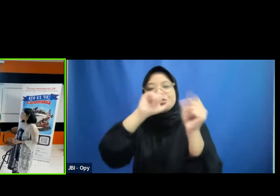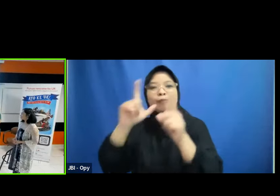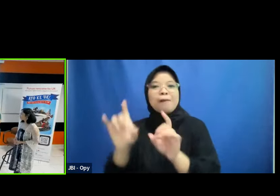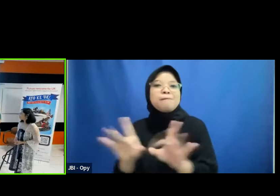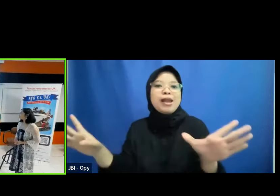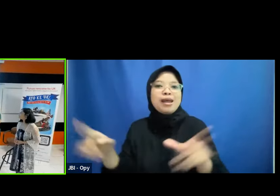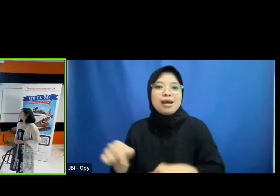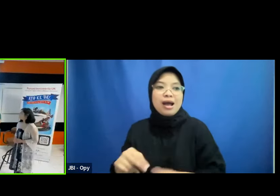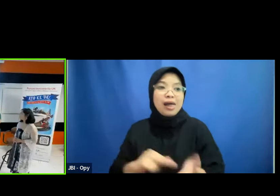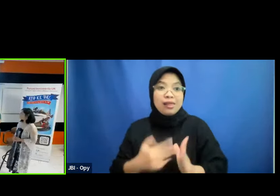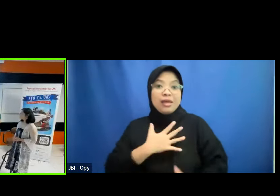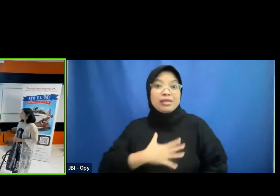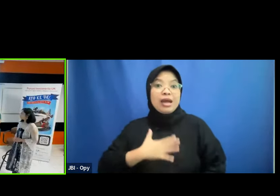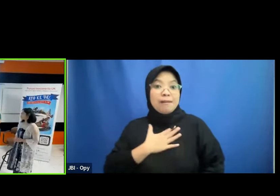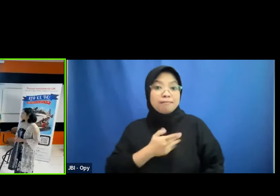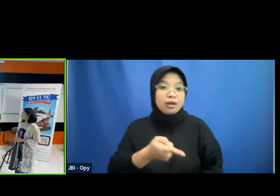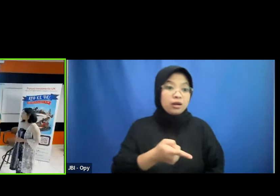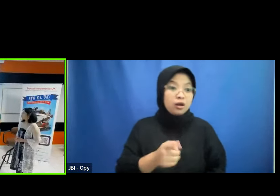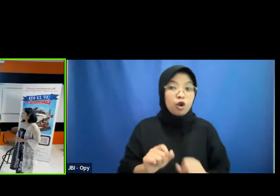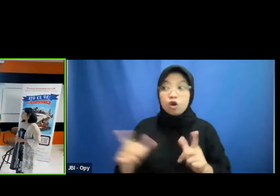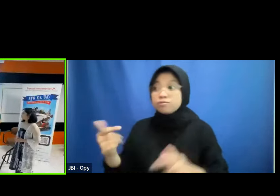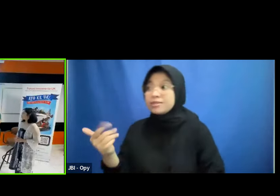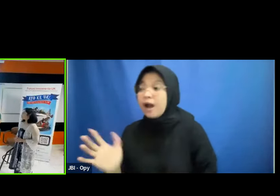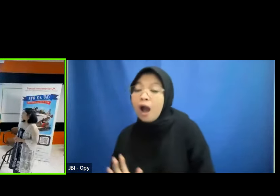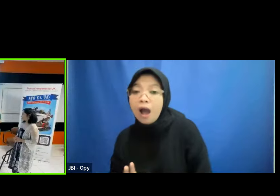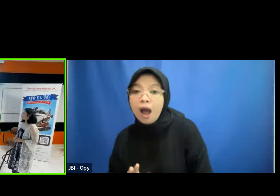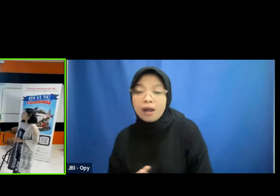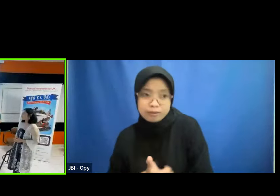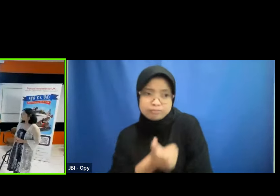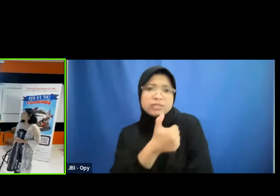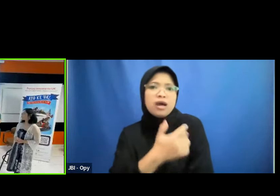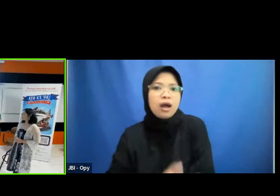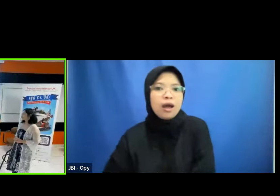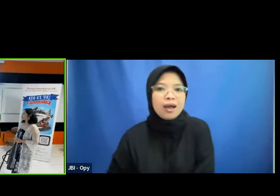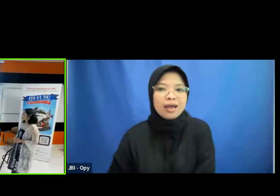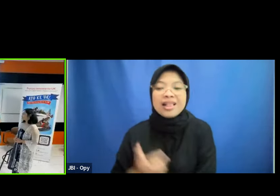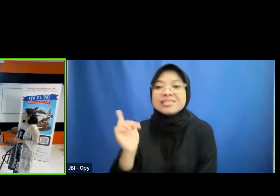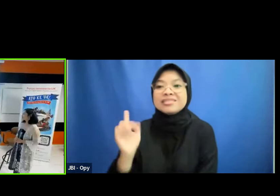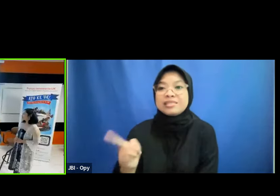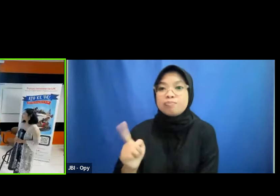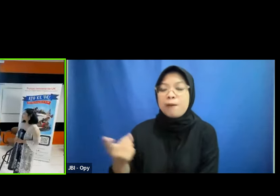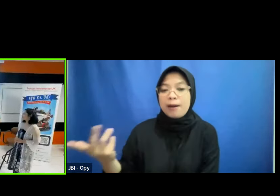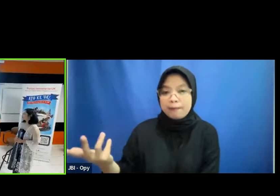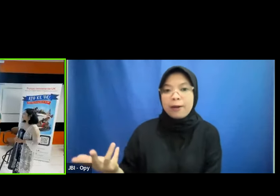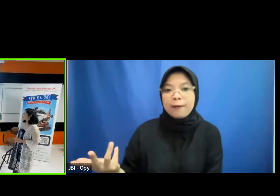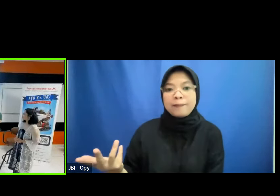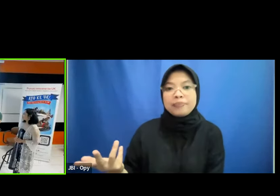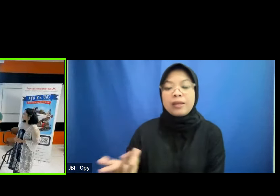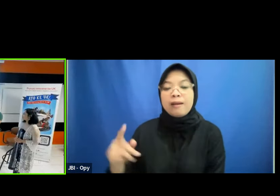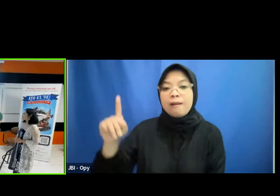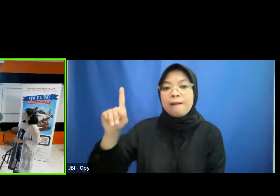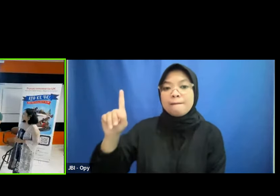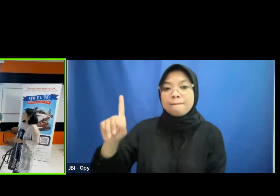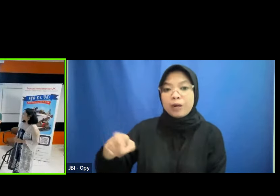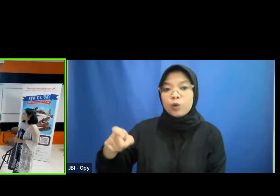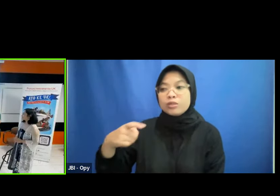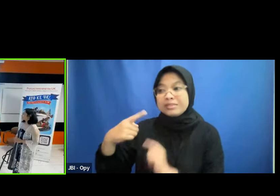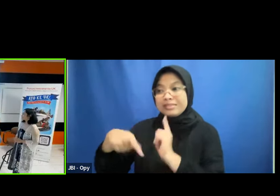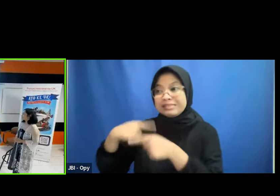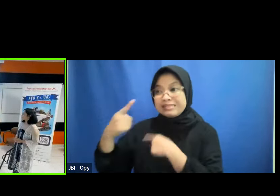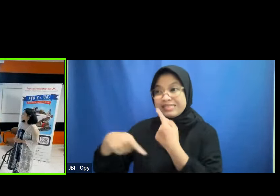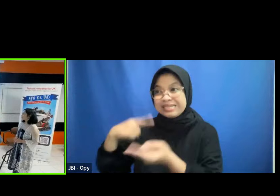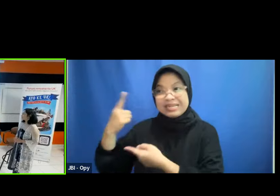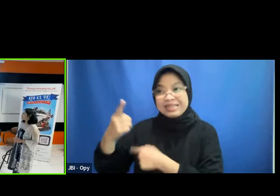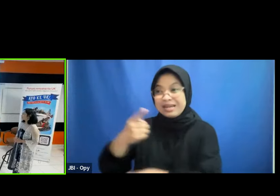enggak nyaman bisa enggak lolos bisa karena kita tidak memerlukan storytelling